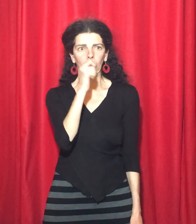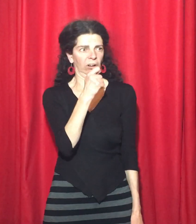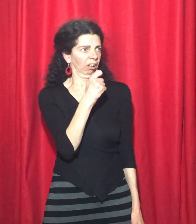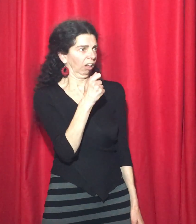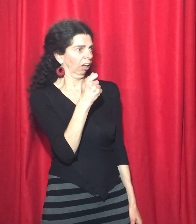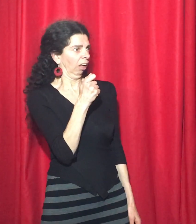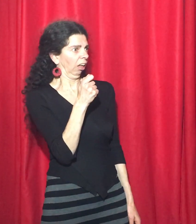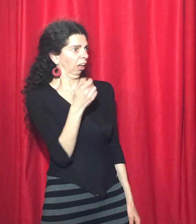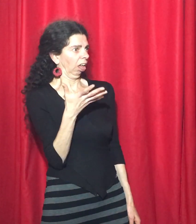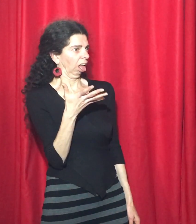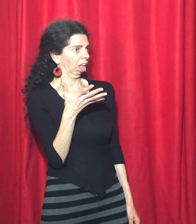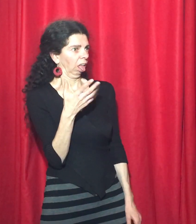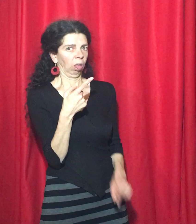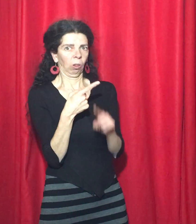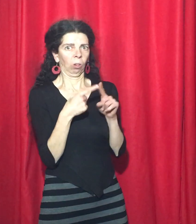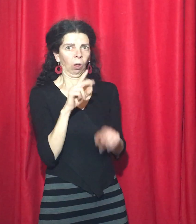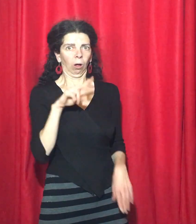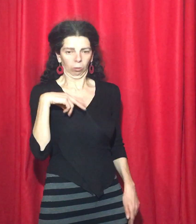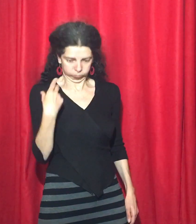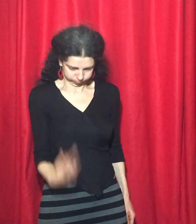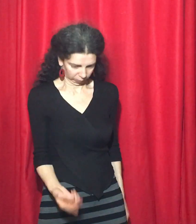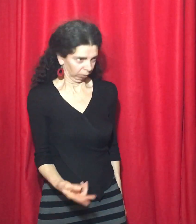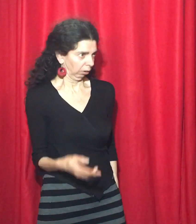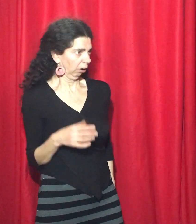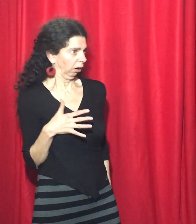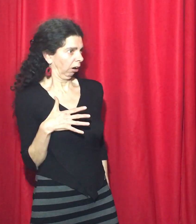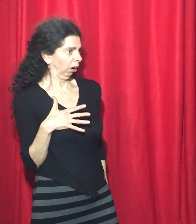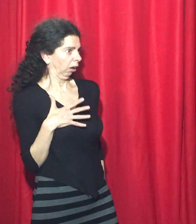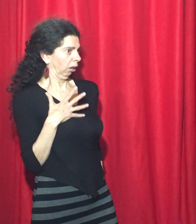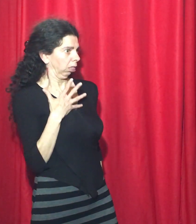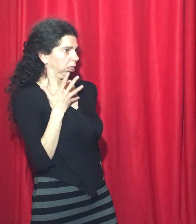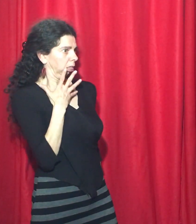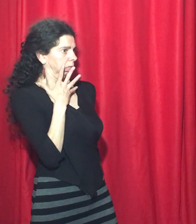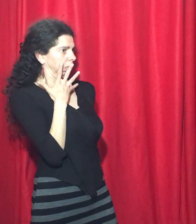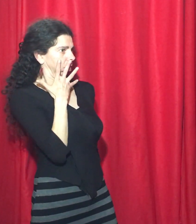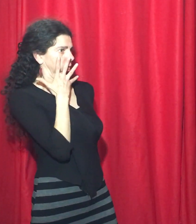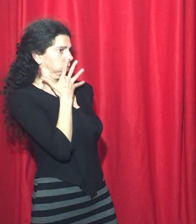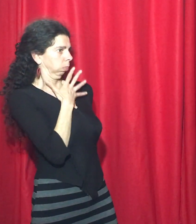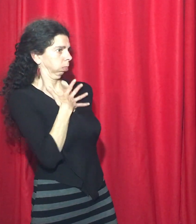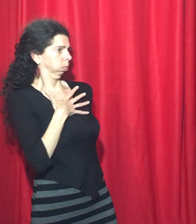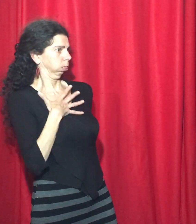Le loup changea de couleur. Il laissa tomber son couteau par terre.